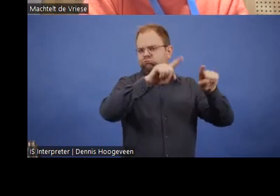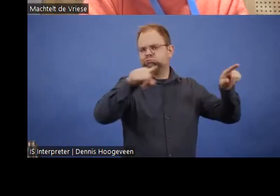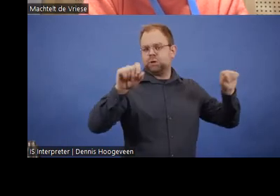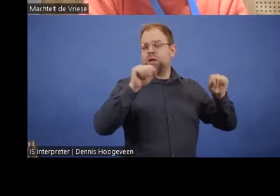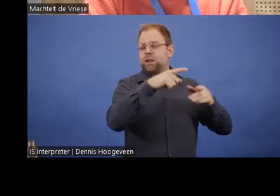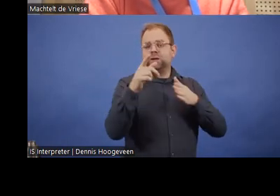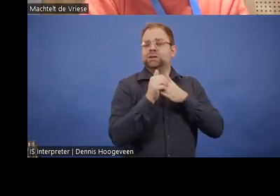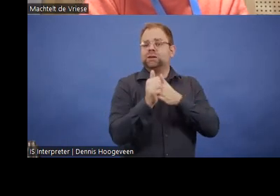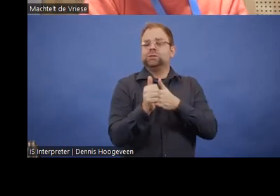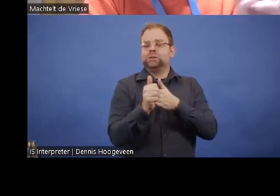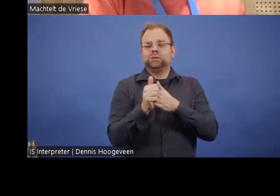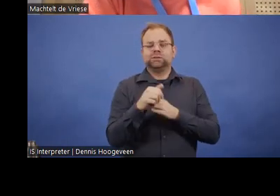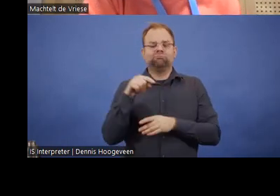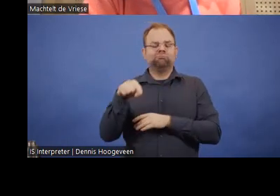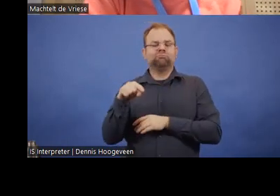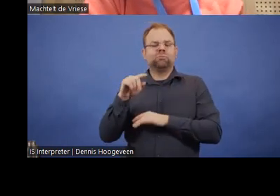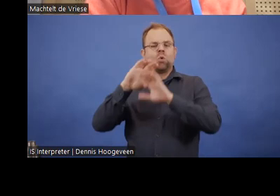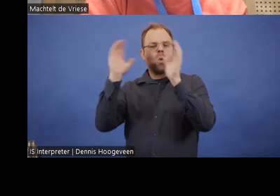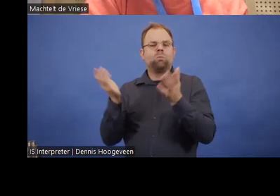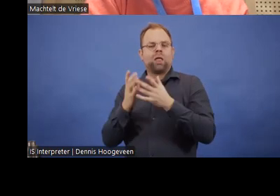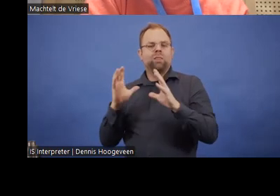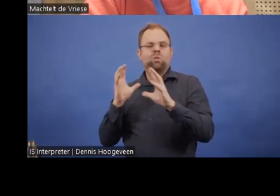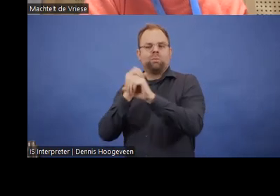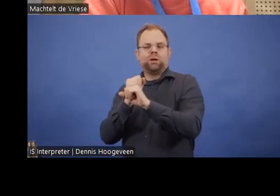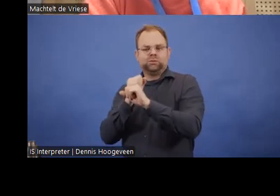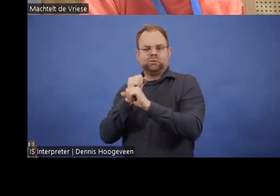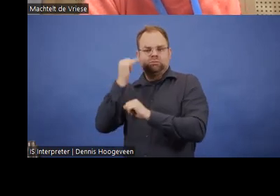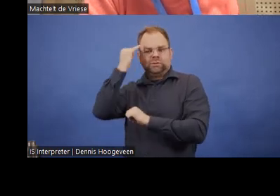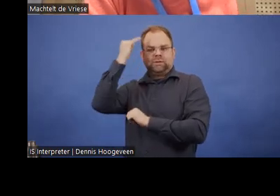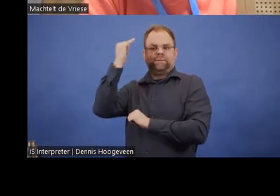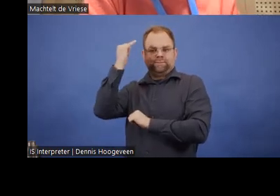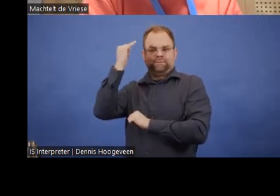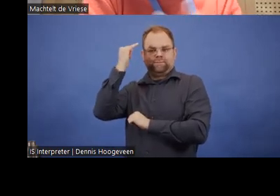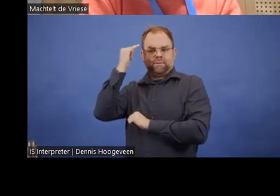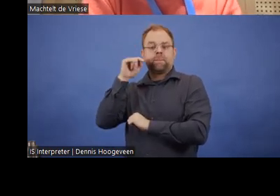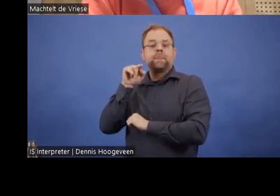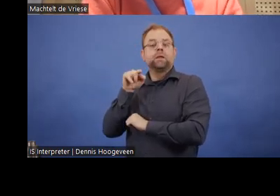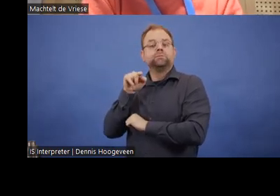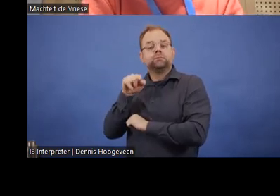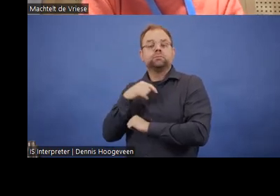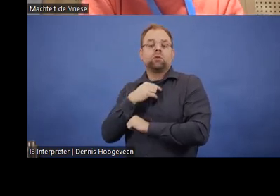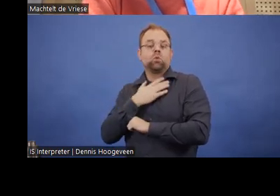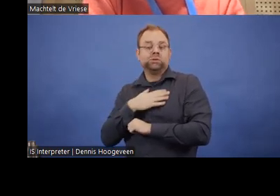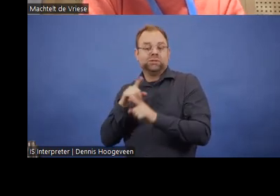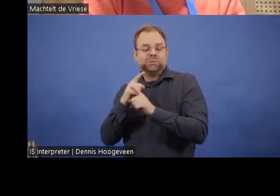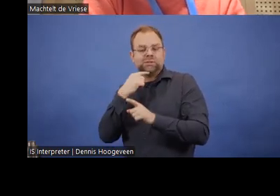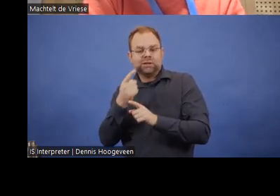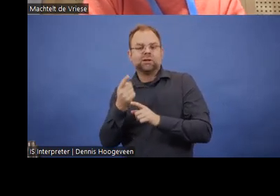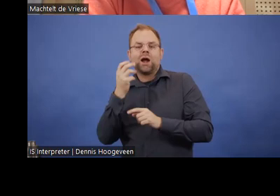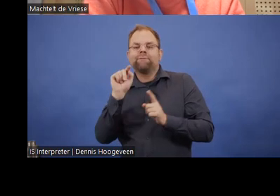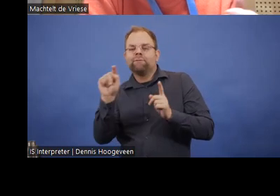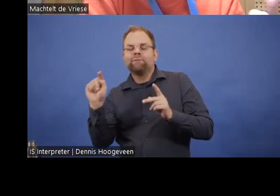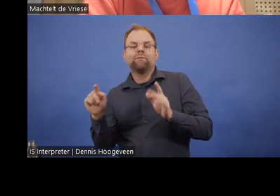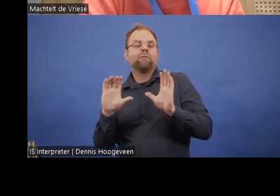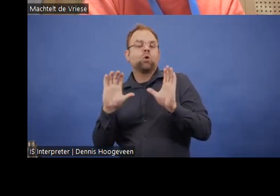de Francia de las personas de género y personas con discapacidades, que se